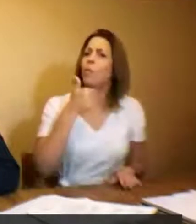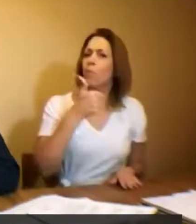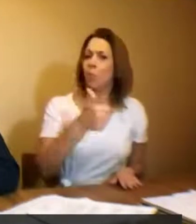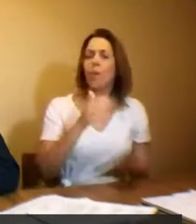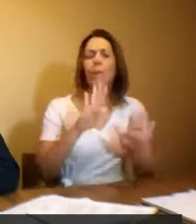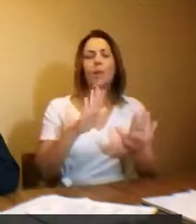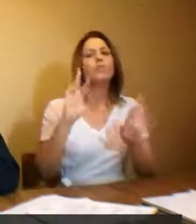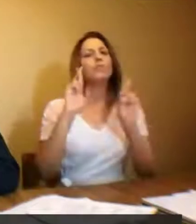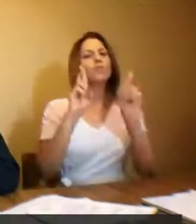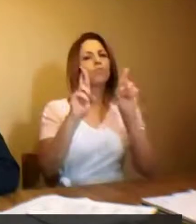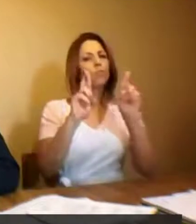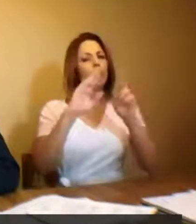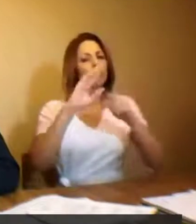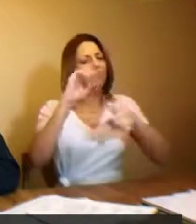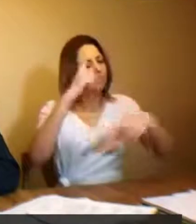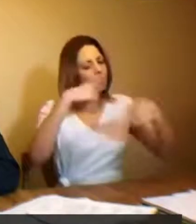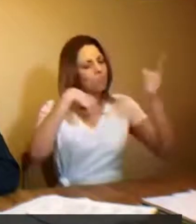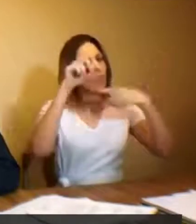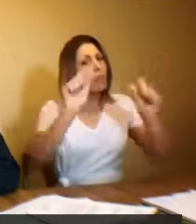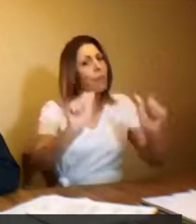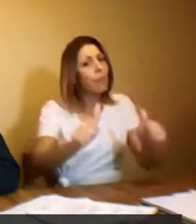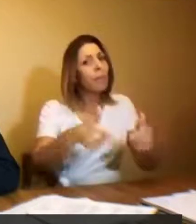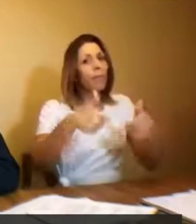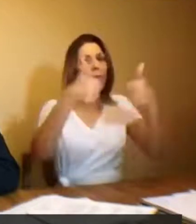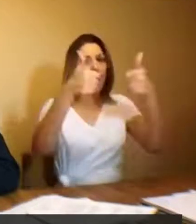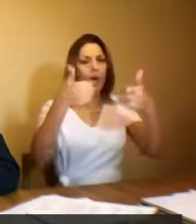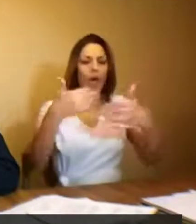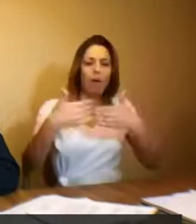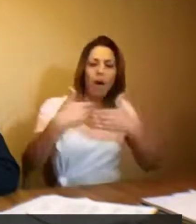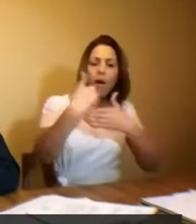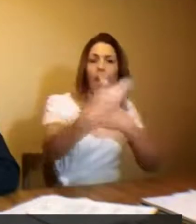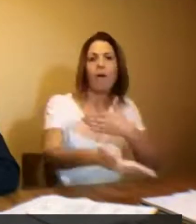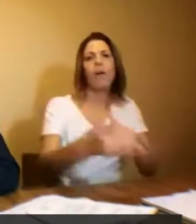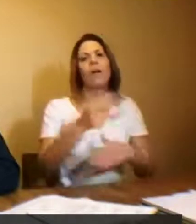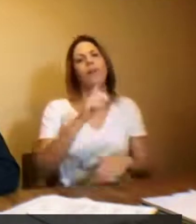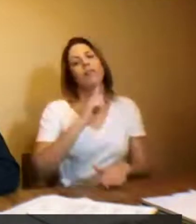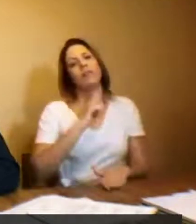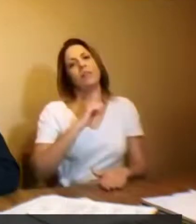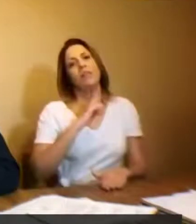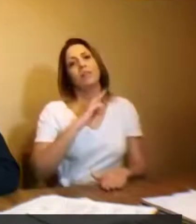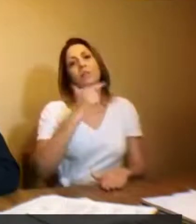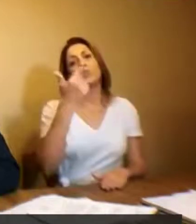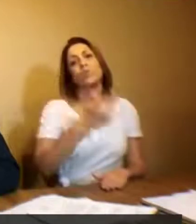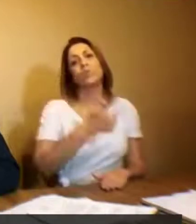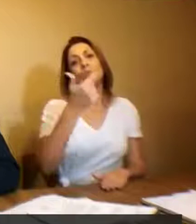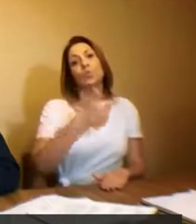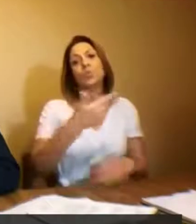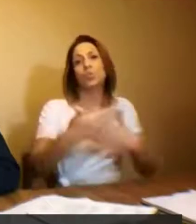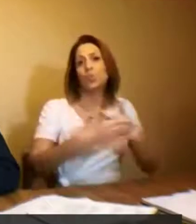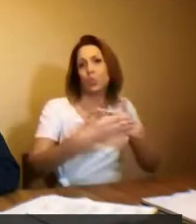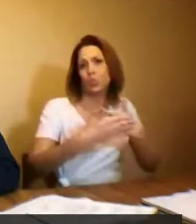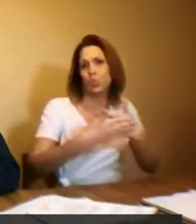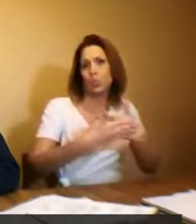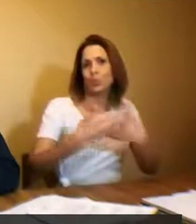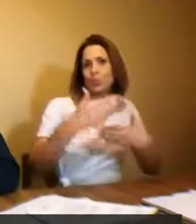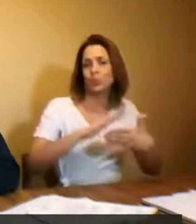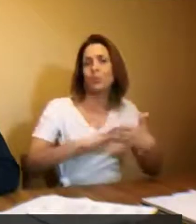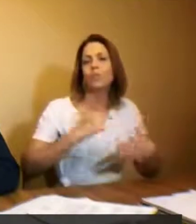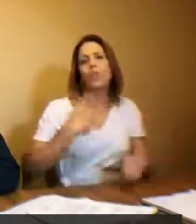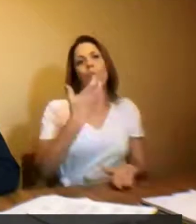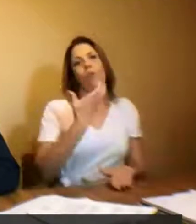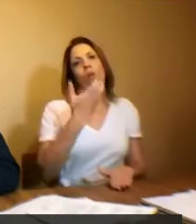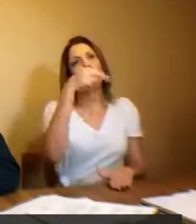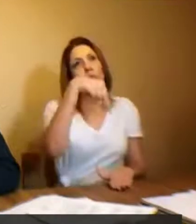e muito, por ocasião do segundo turno. O que eu quero para o Nordeste é realmente uma